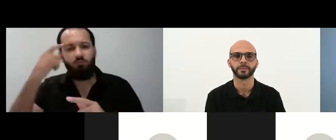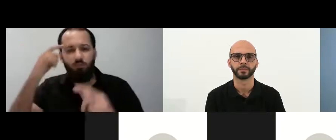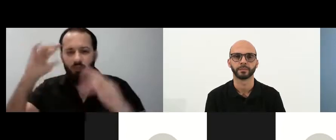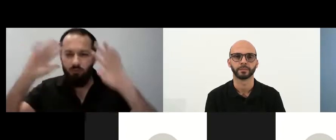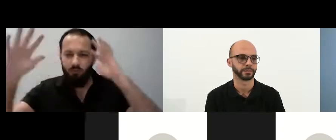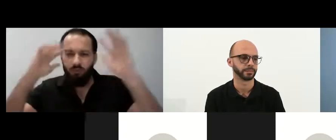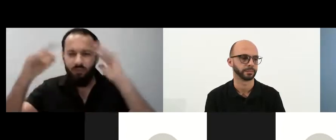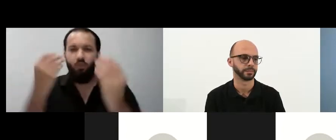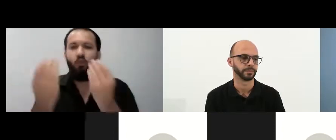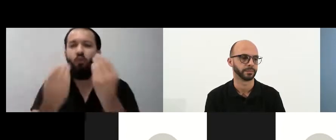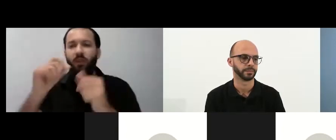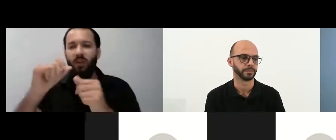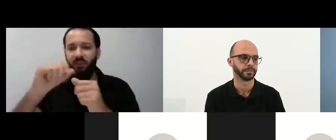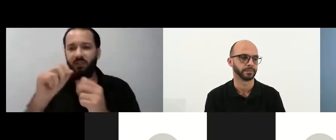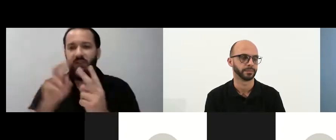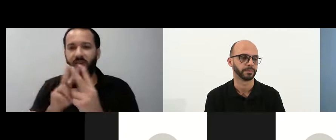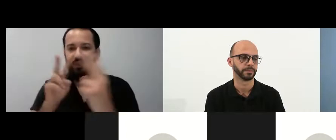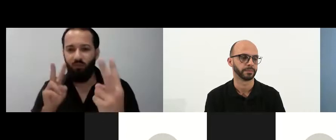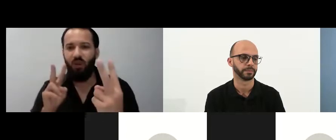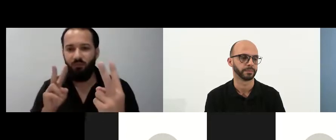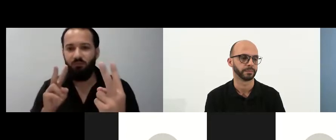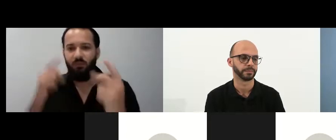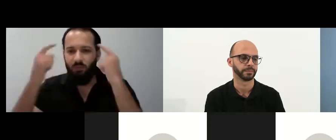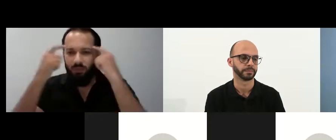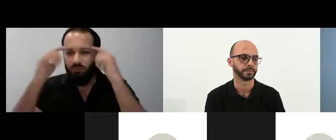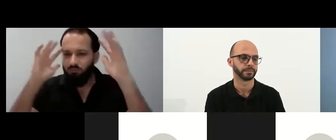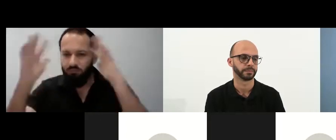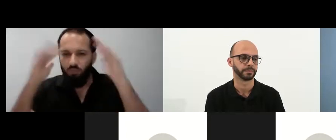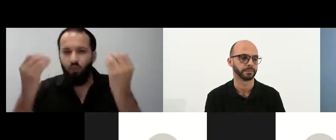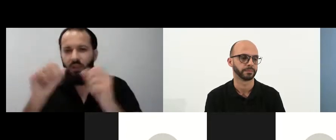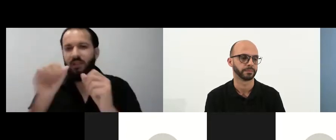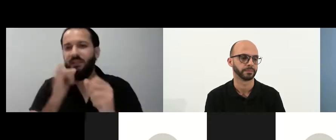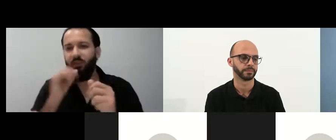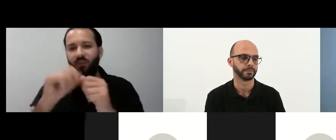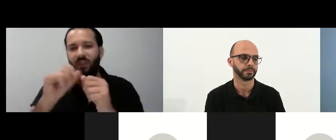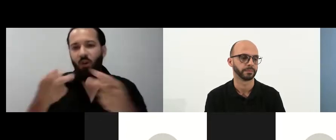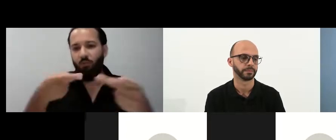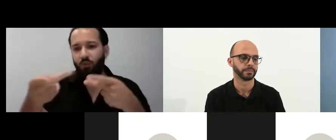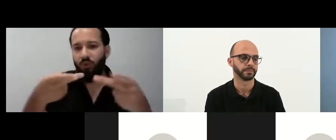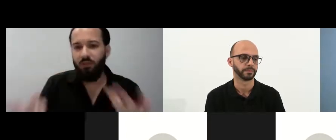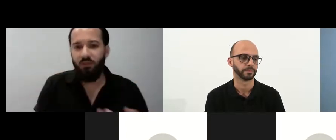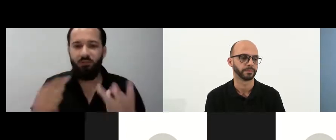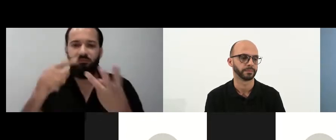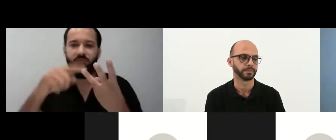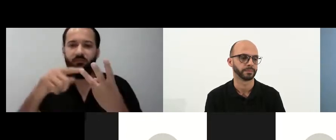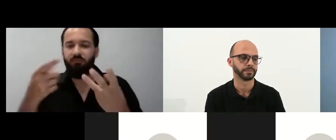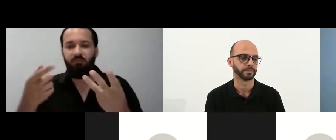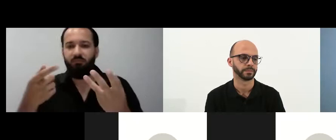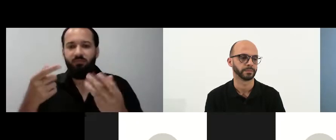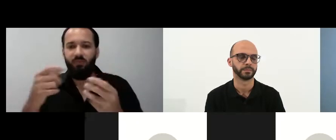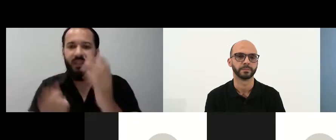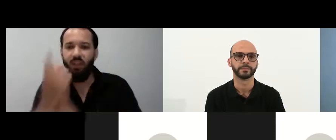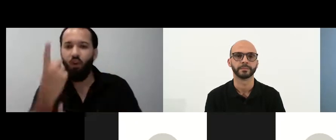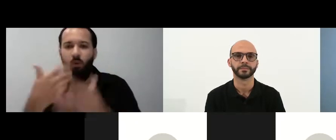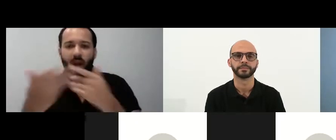os alunos também, todos nós refletirmos, pensarmos em como fazer essas aulas remotas. Por exemplo, né,